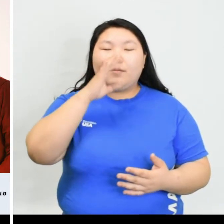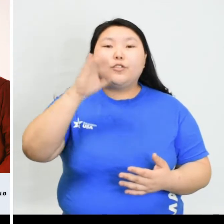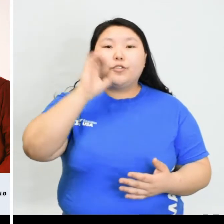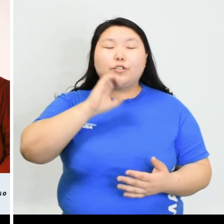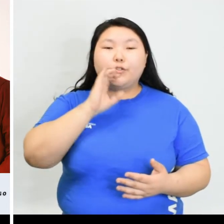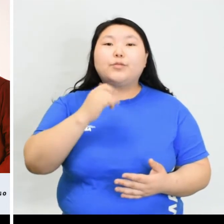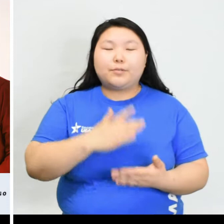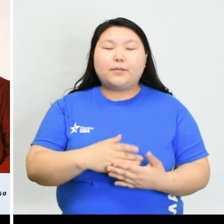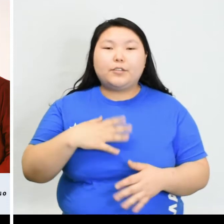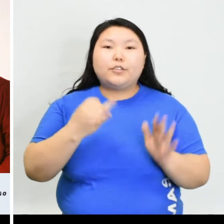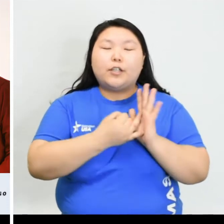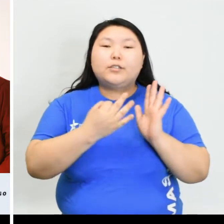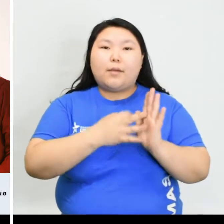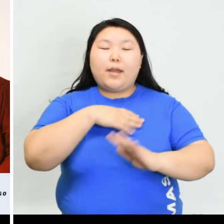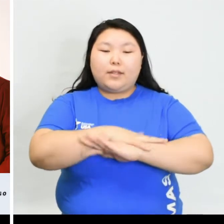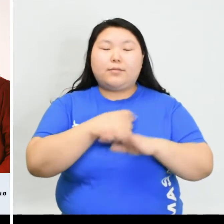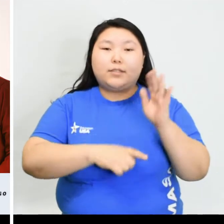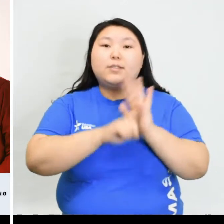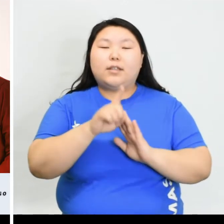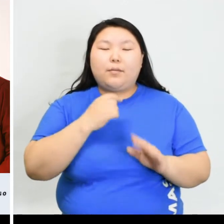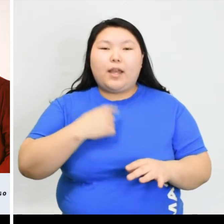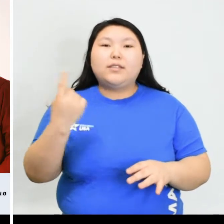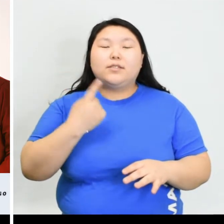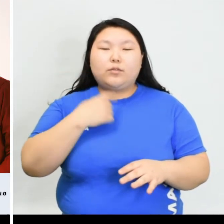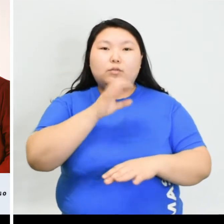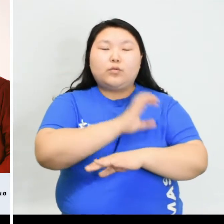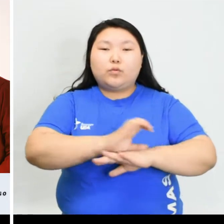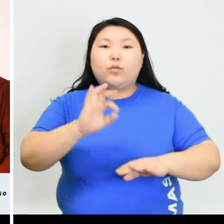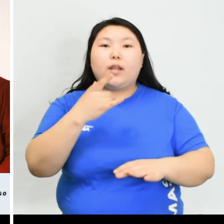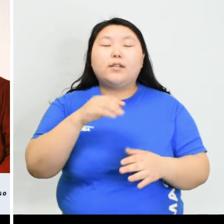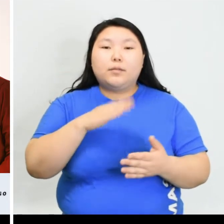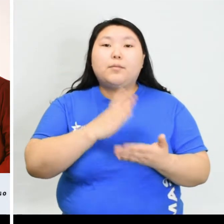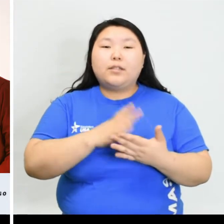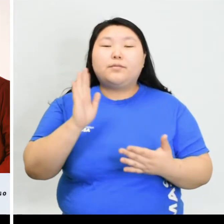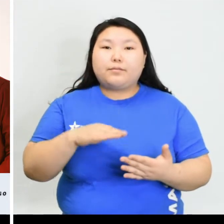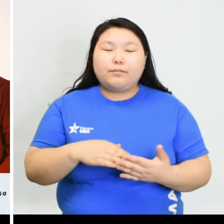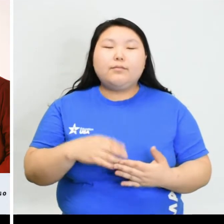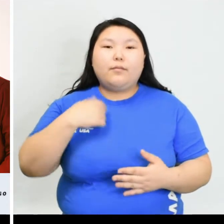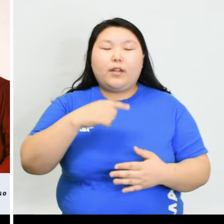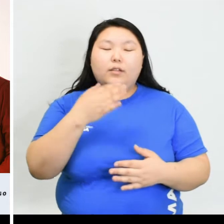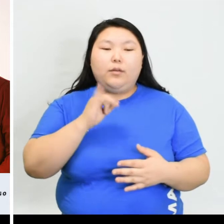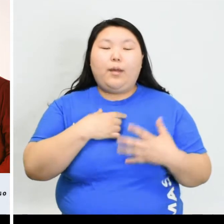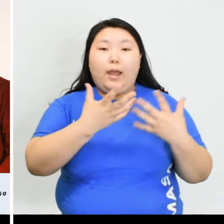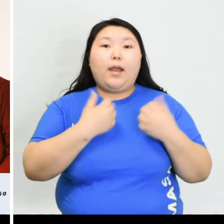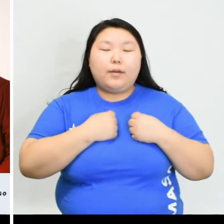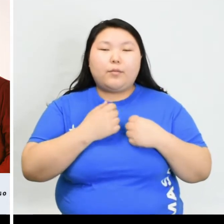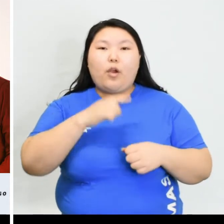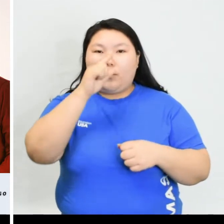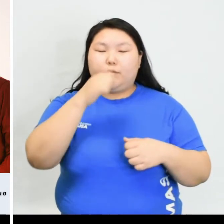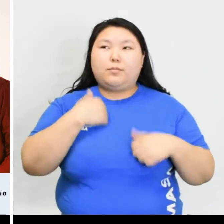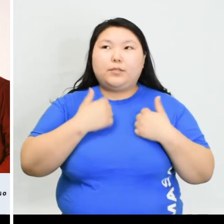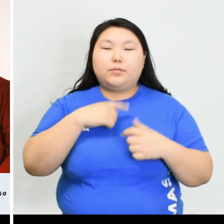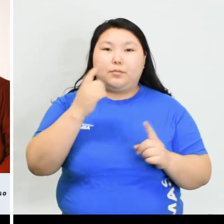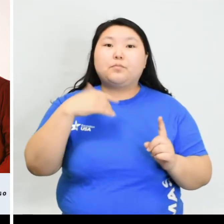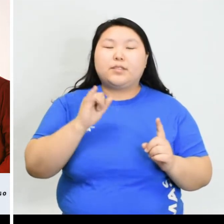хэл дээр би айгүй сонирхсан юм шиг байна. 7-8 дугаар ангиас эхлээд би ганцаарчсан сургалт гэж хэдэж шүү дээ, private lessons. Тийм аваад